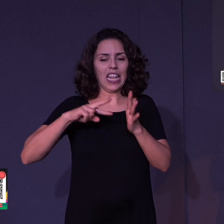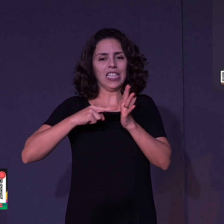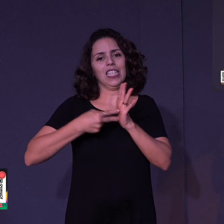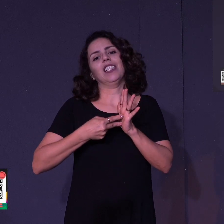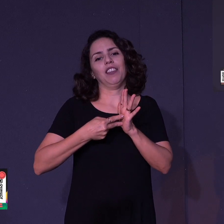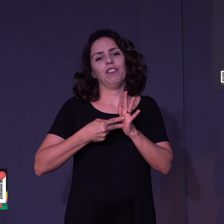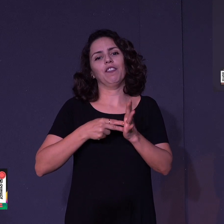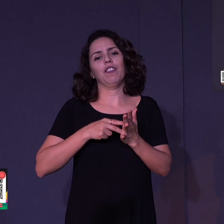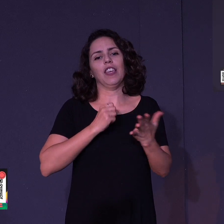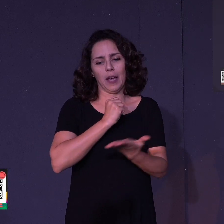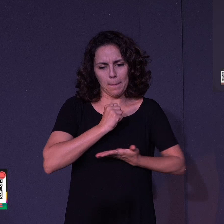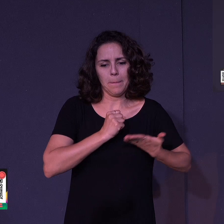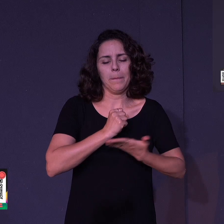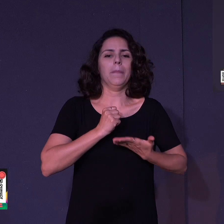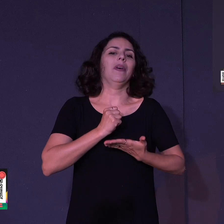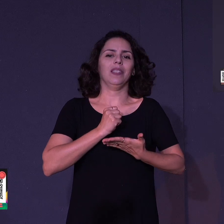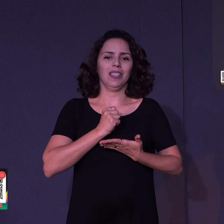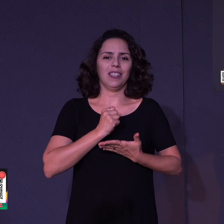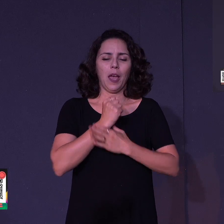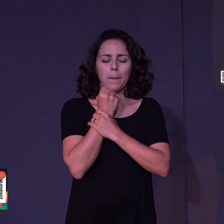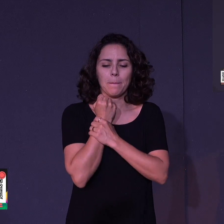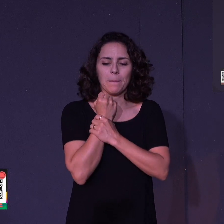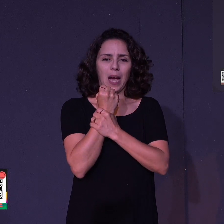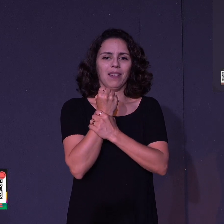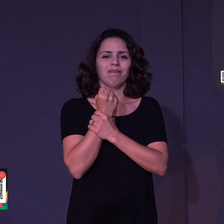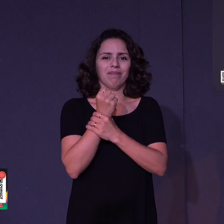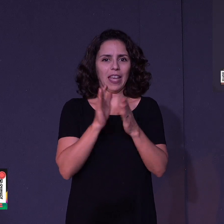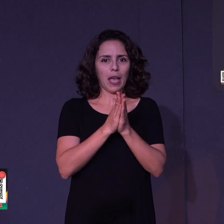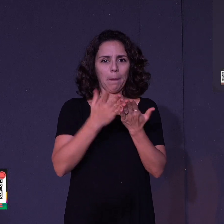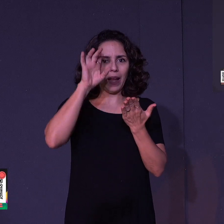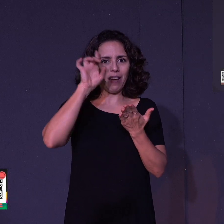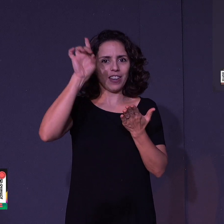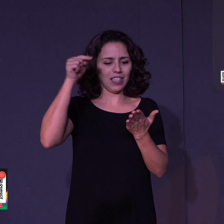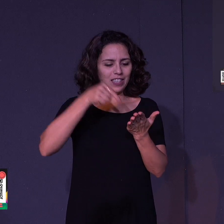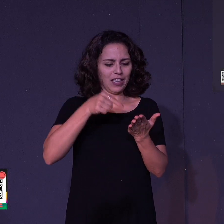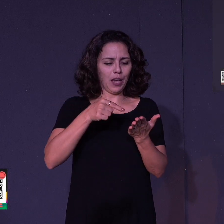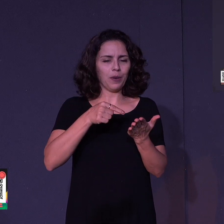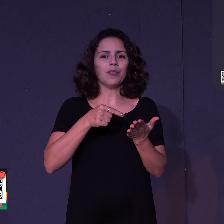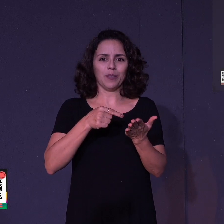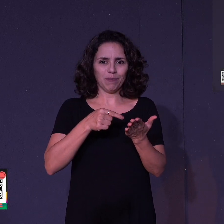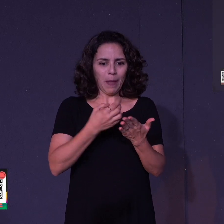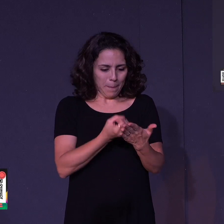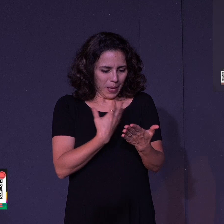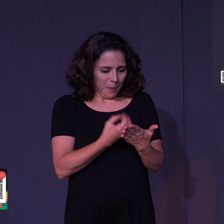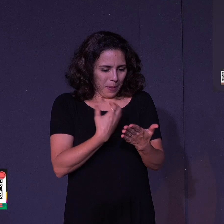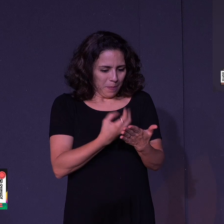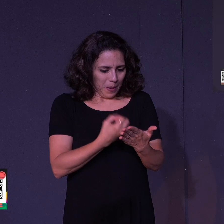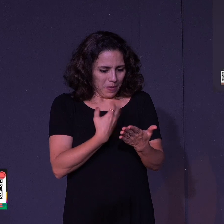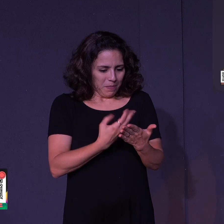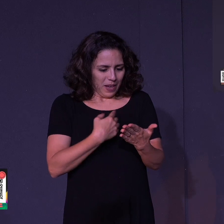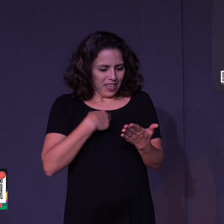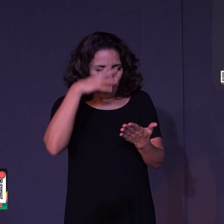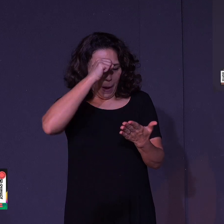que a sua palavra é o manual da nossa vida de regra, de fé e prática, e tomar posse de tudo que a Bíblia nos garante, das